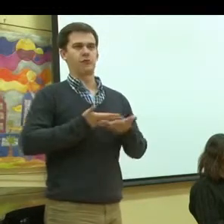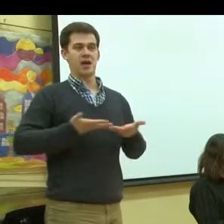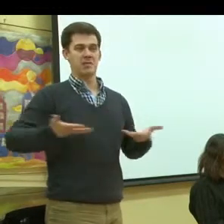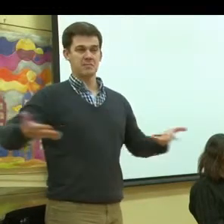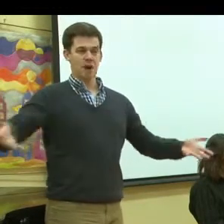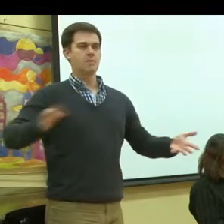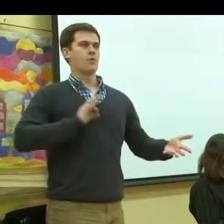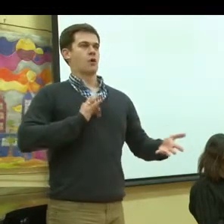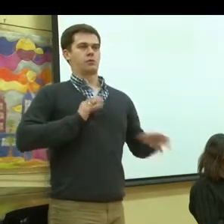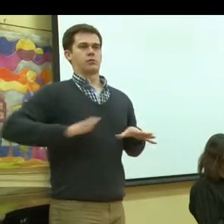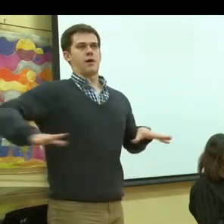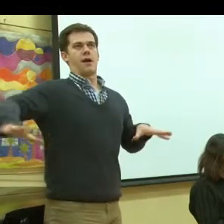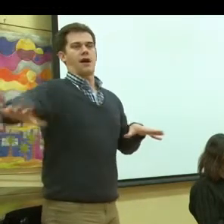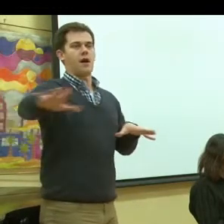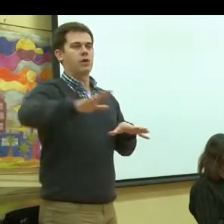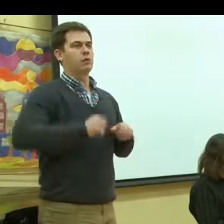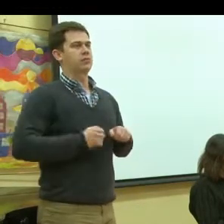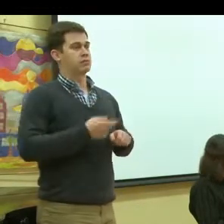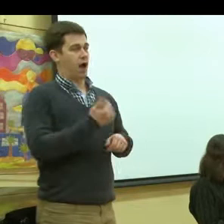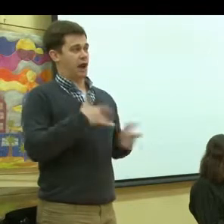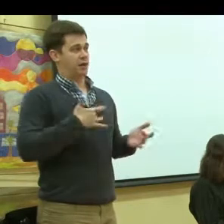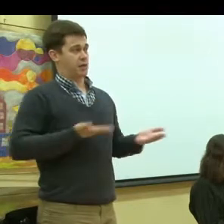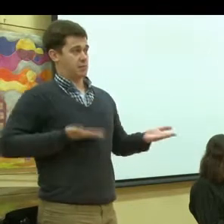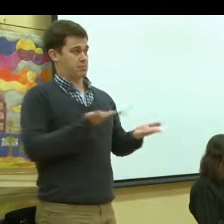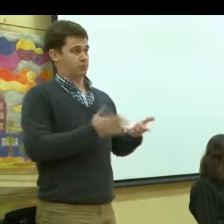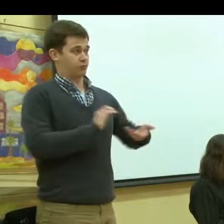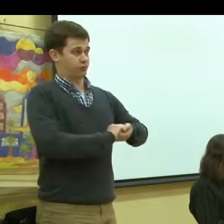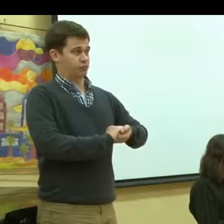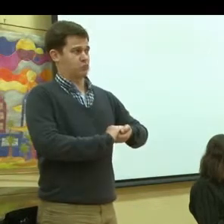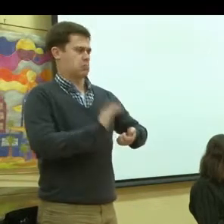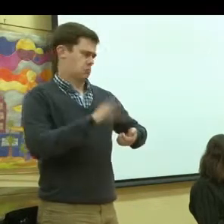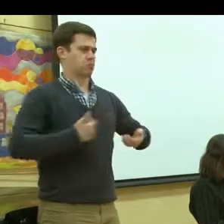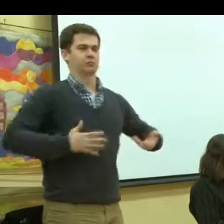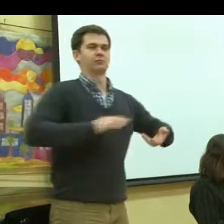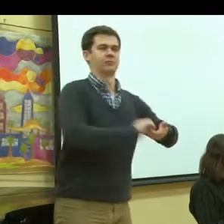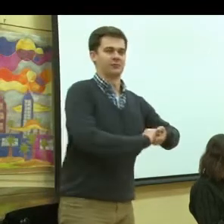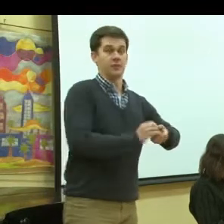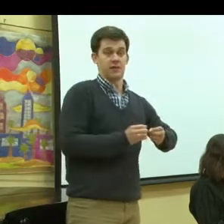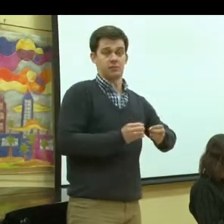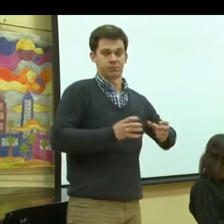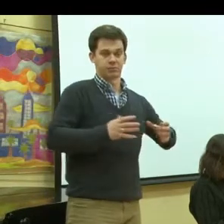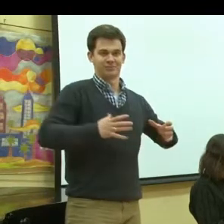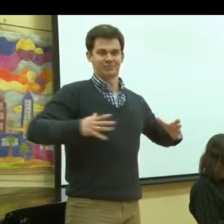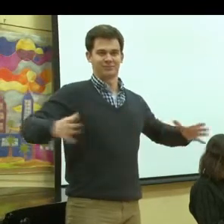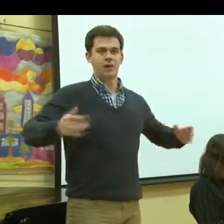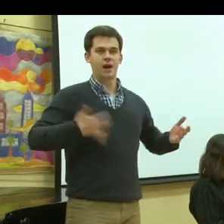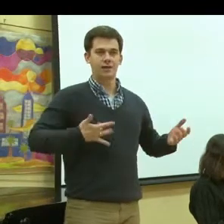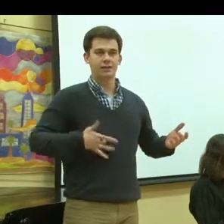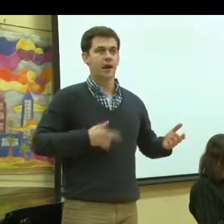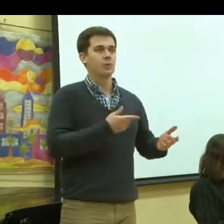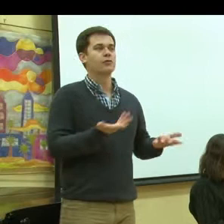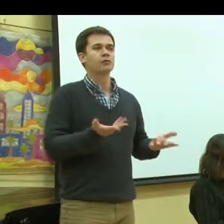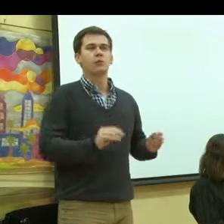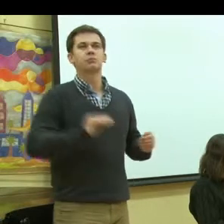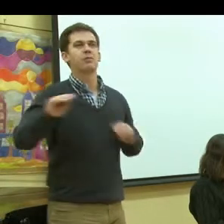ludność rdzenna, oni muszą opuszczać właśnie te ziemie, które wcześniej zamieszkiwali i przenoszą się. Gdzie się przenoszą? Do